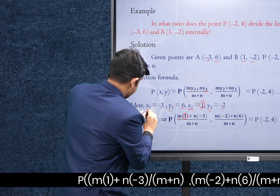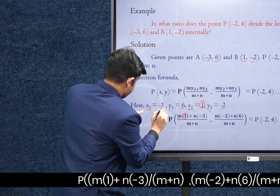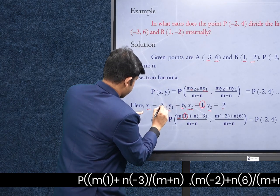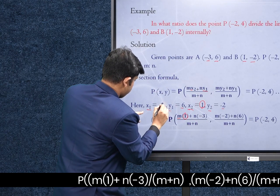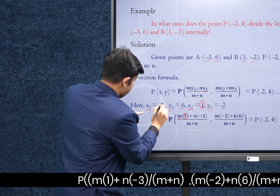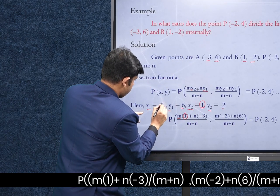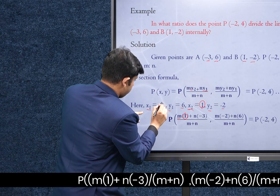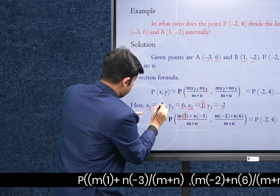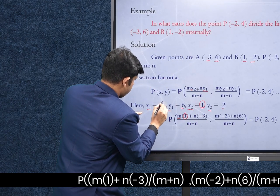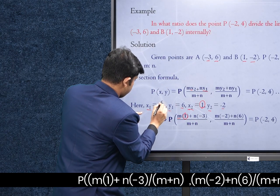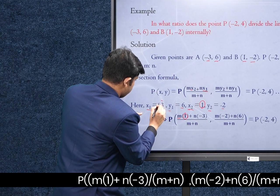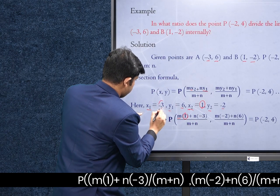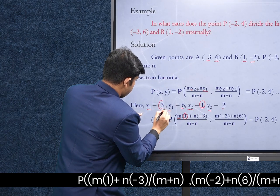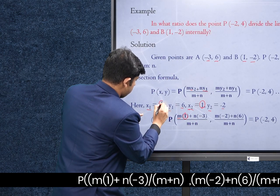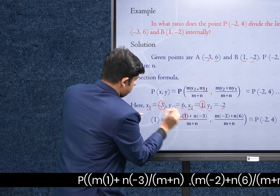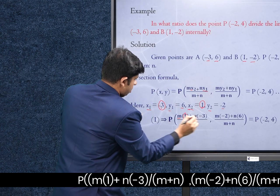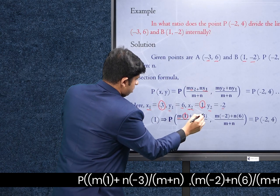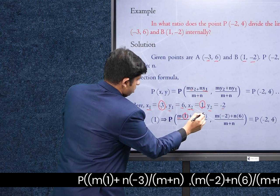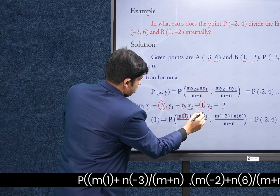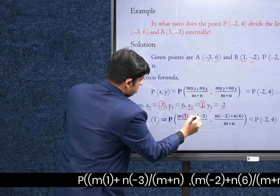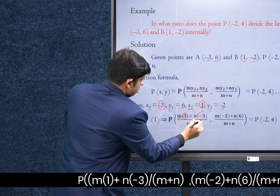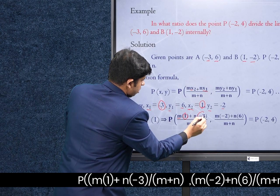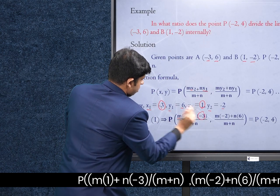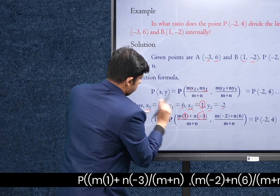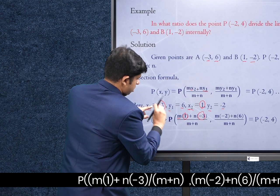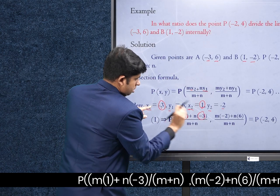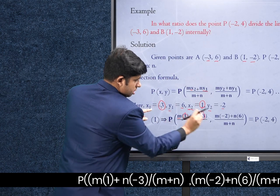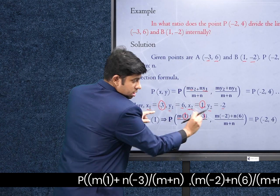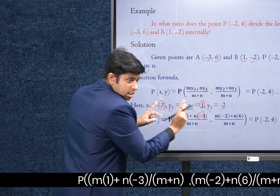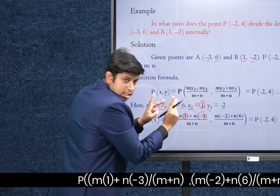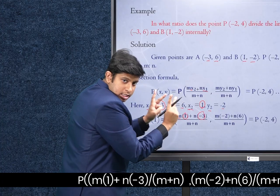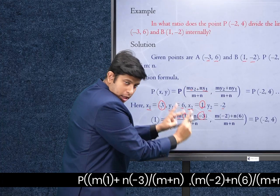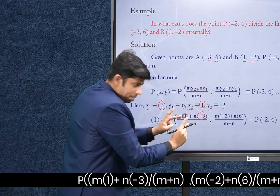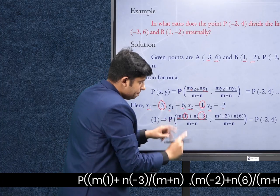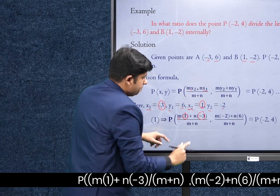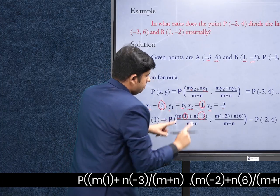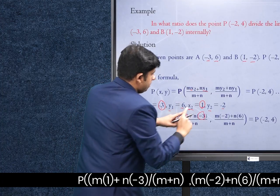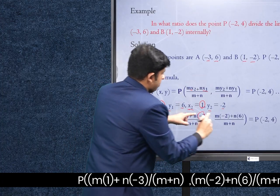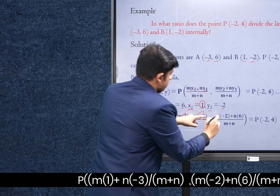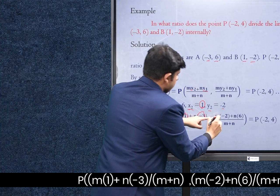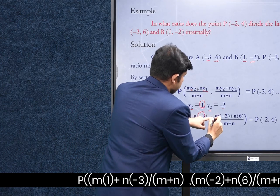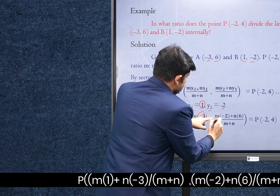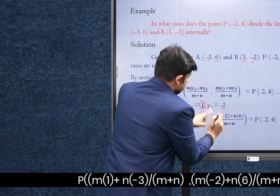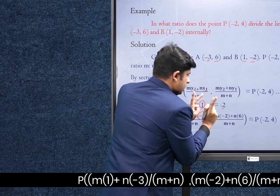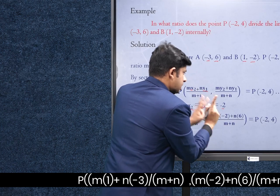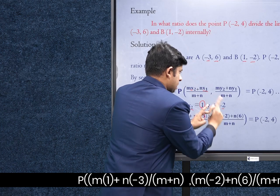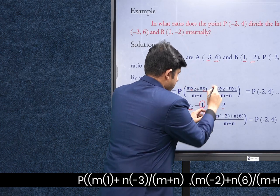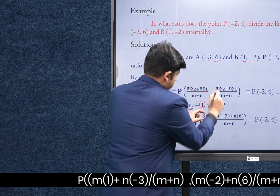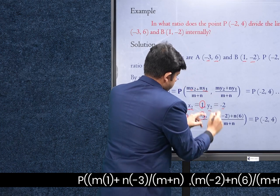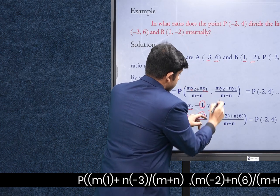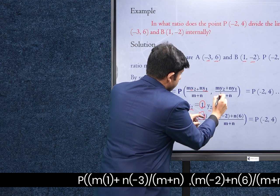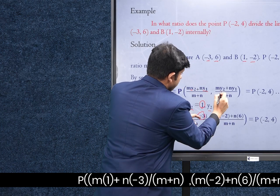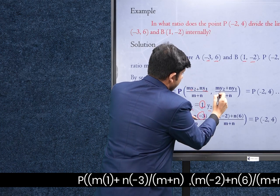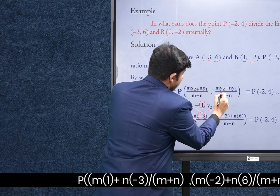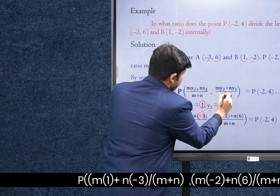6 கீழ்க்கோடு எம் கூட்டல் என் ஈடு பி அடைப்புக்குறிக்குள் கழித்தல் 2 4.